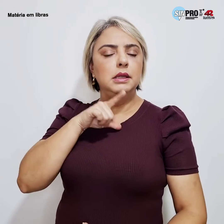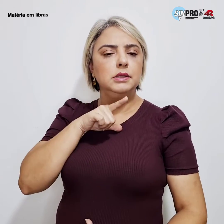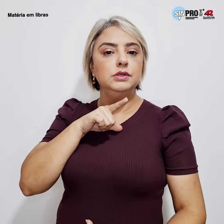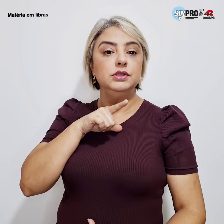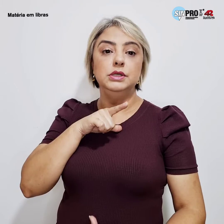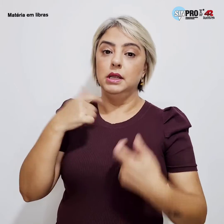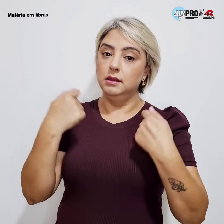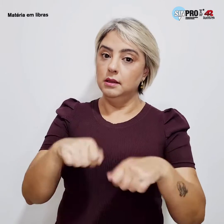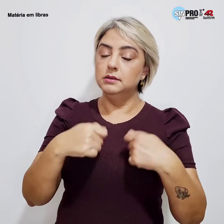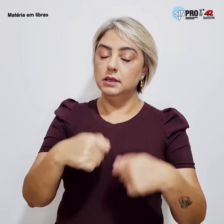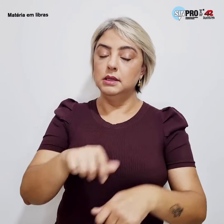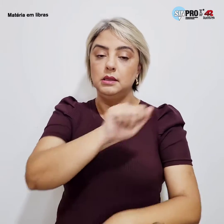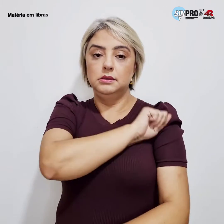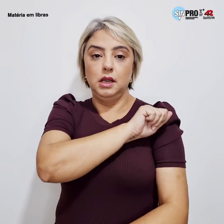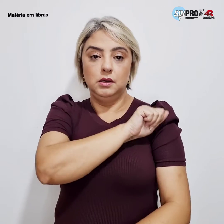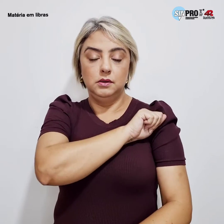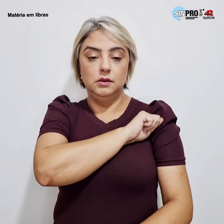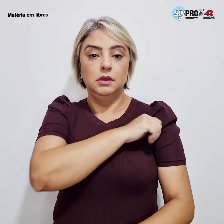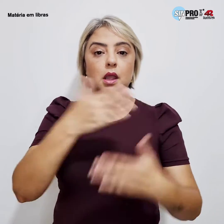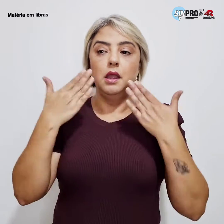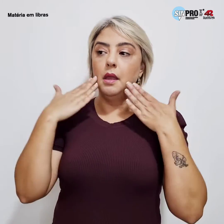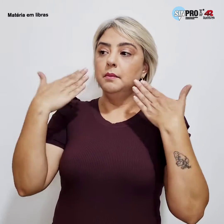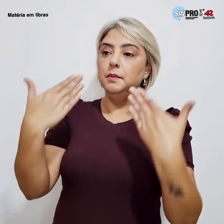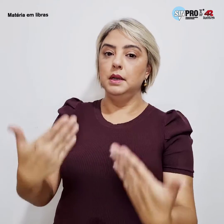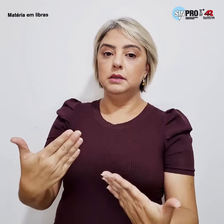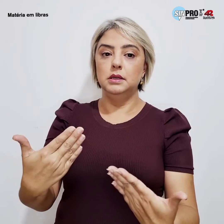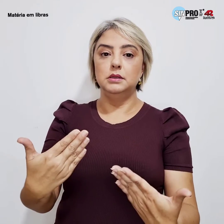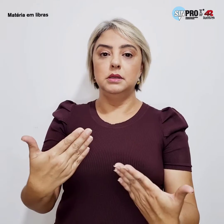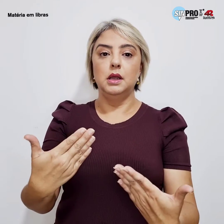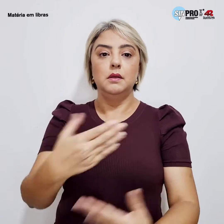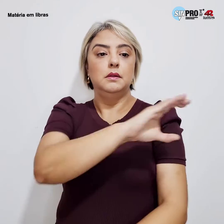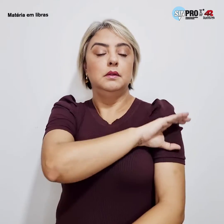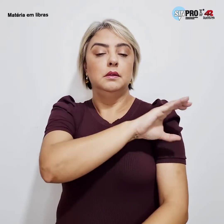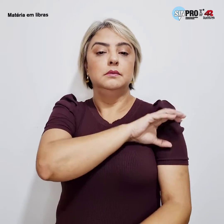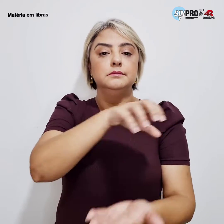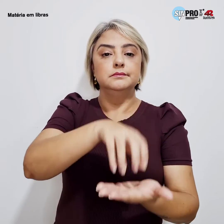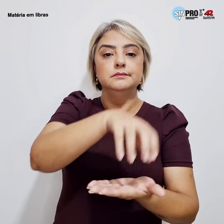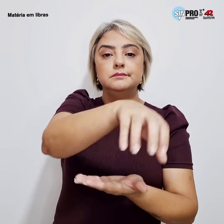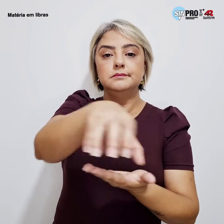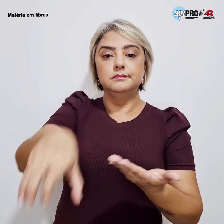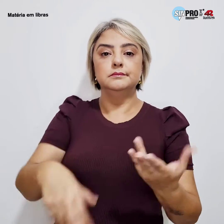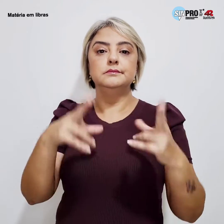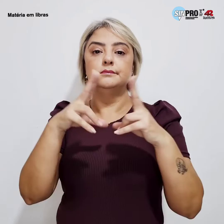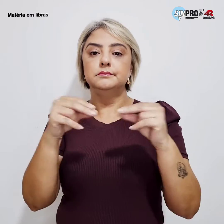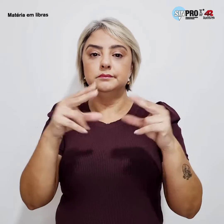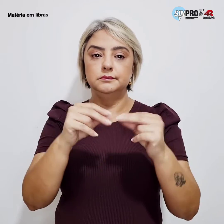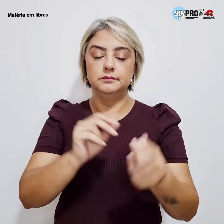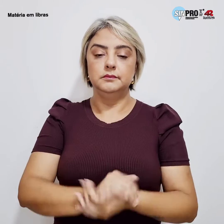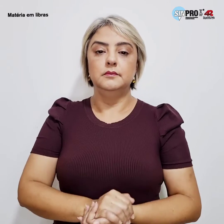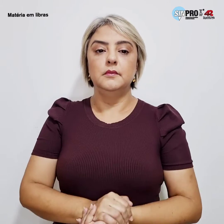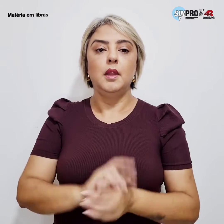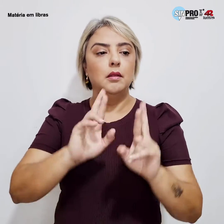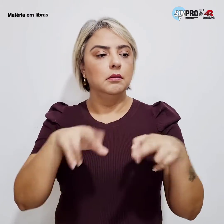da demanda e a apresentaram à coordenação regional do plano piloto, em reuniões